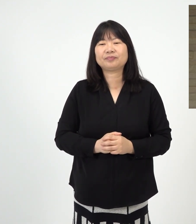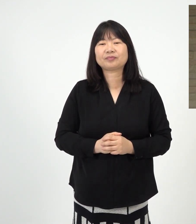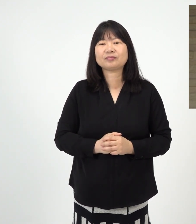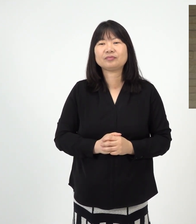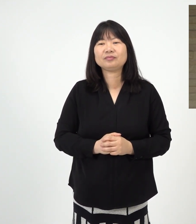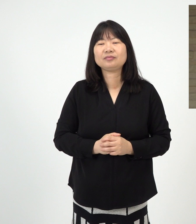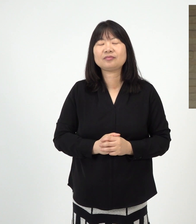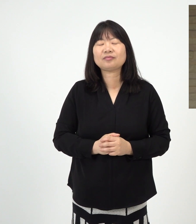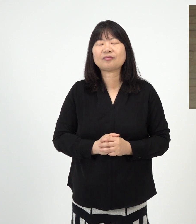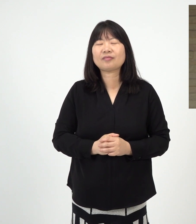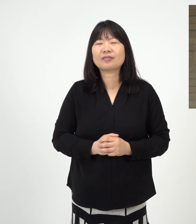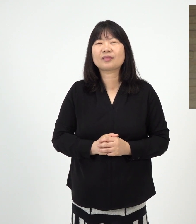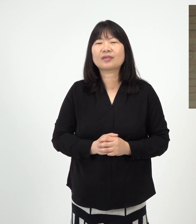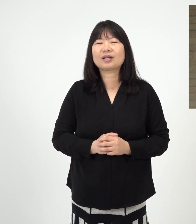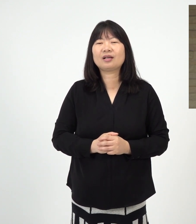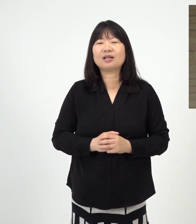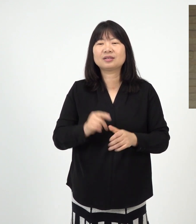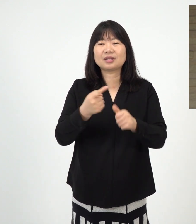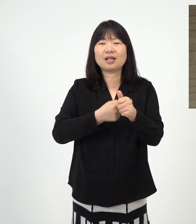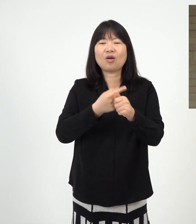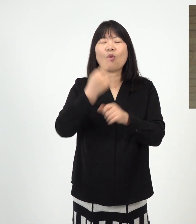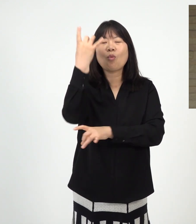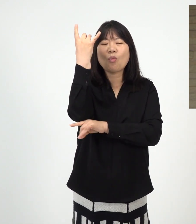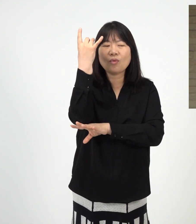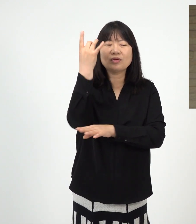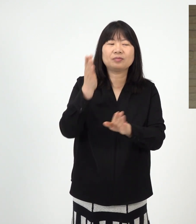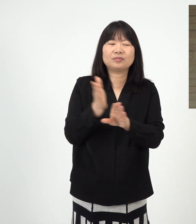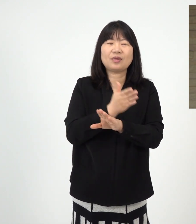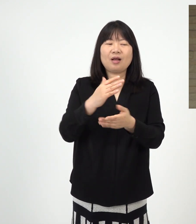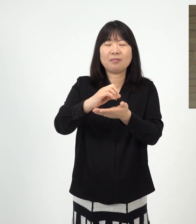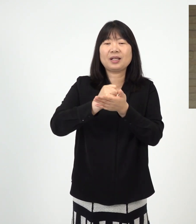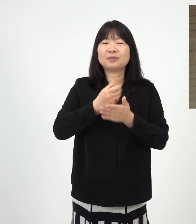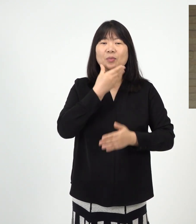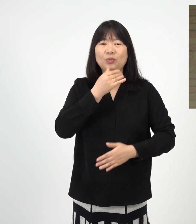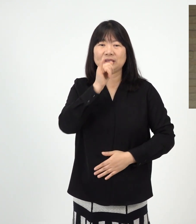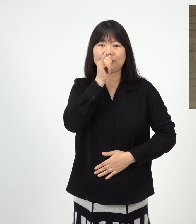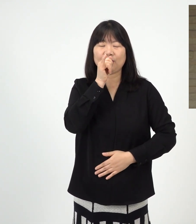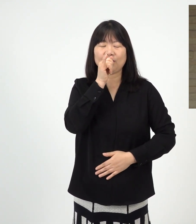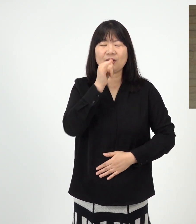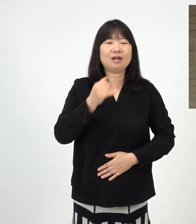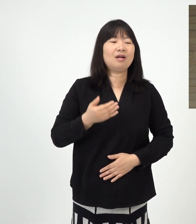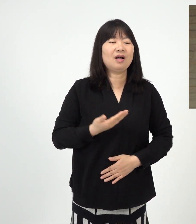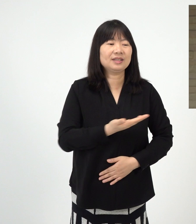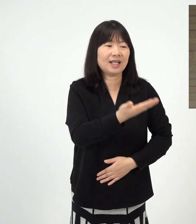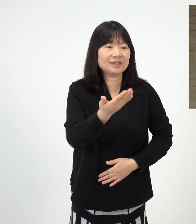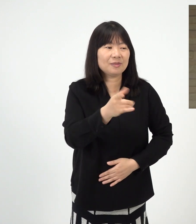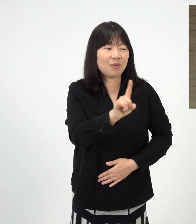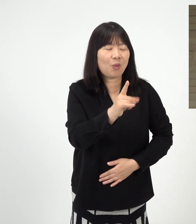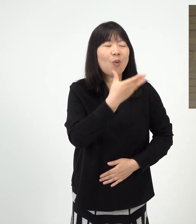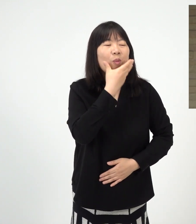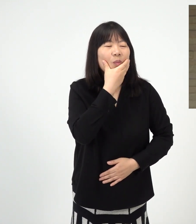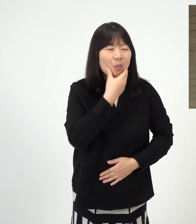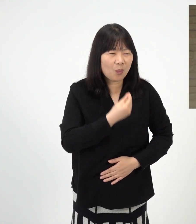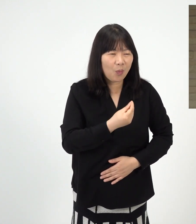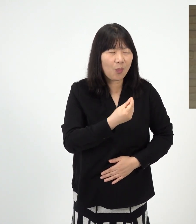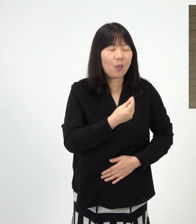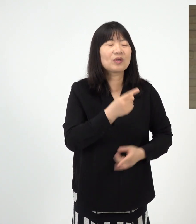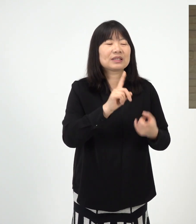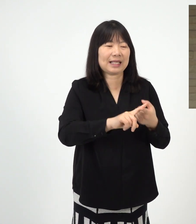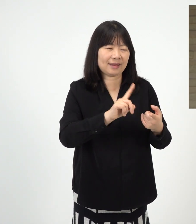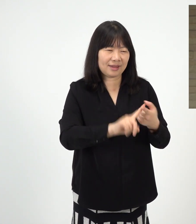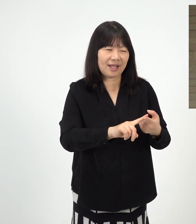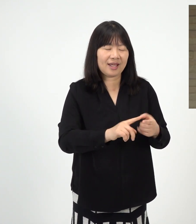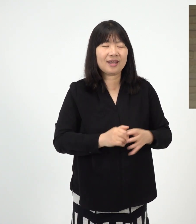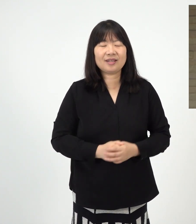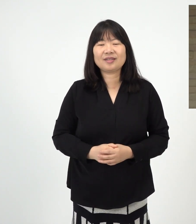얘기해요. 아까도 우리가 당신은 뭐라 그랬죠? 복덩이라 그랬어요. 이게 복을 받을 존재가 아니라 사실은